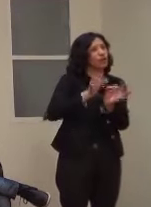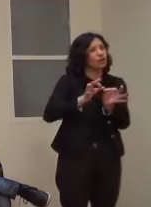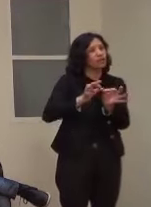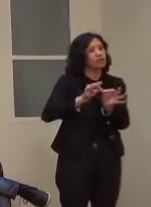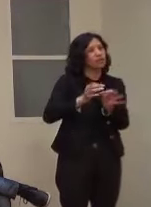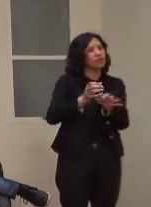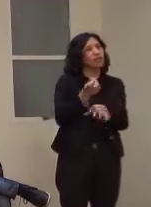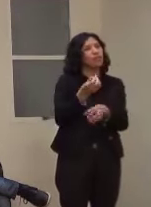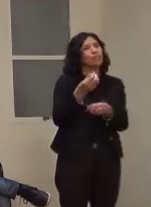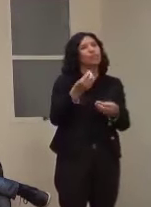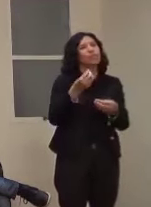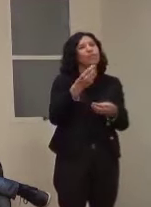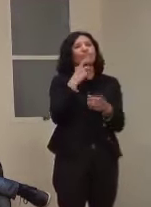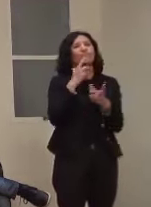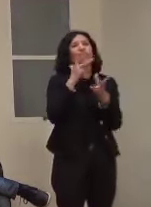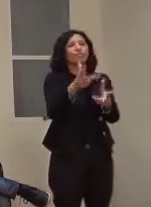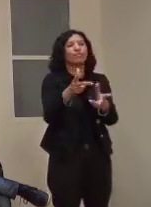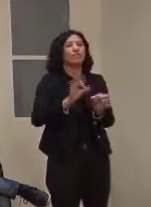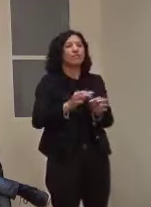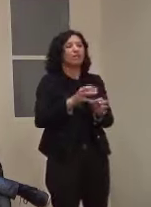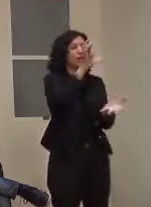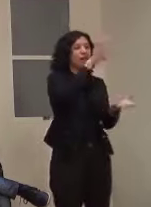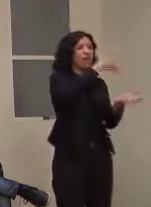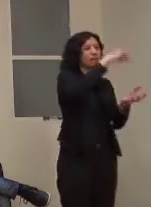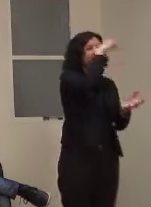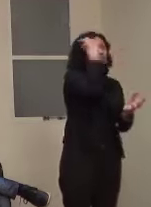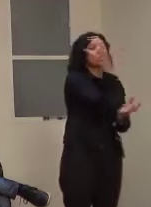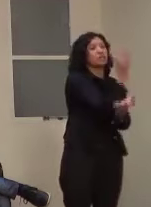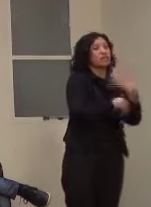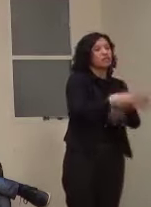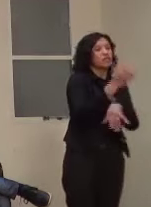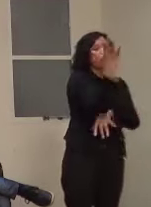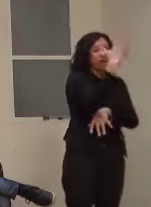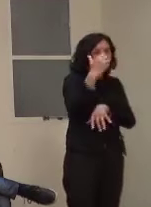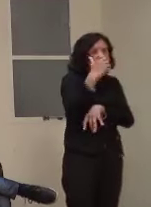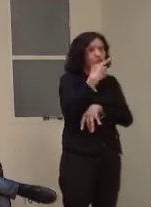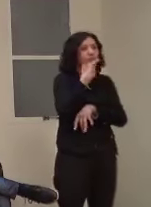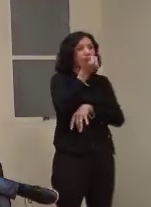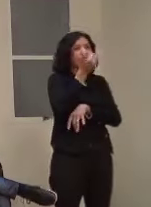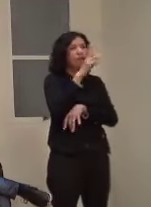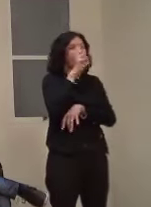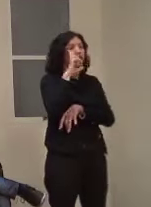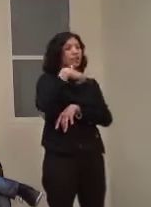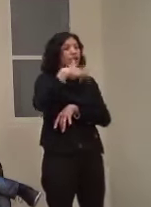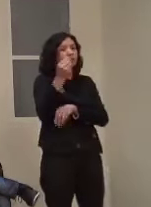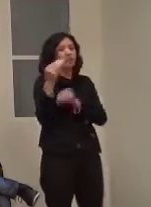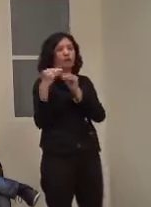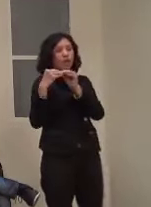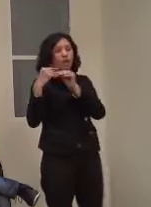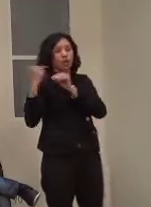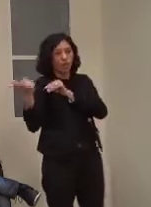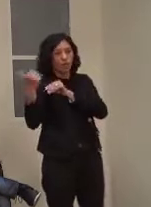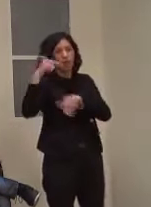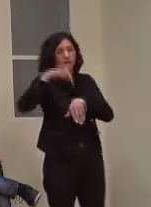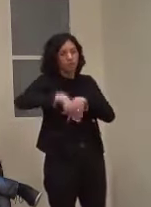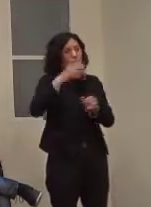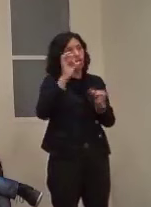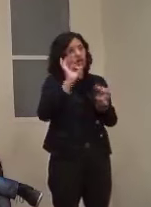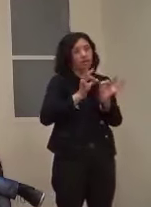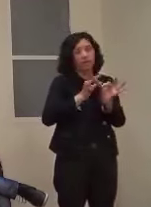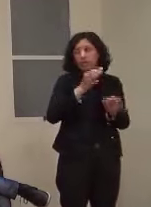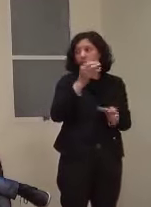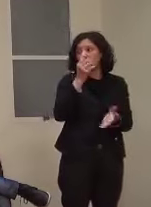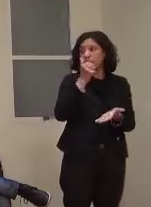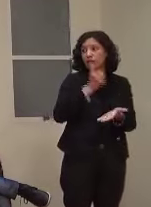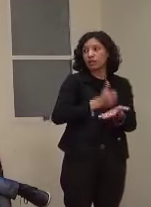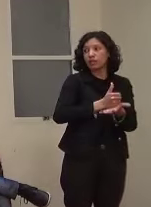porque desde lo que es la discapacidad la convocan a sabrina y completando en este momento